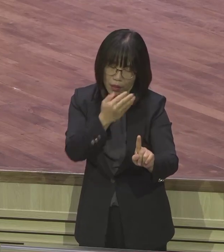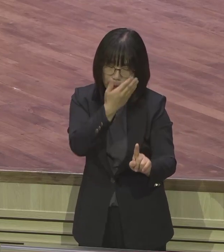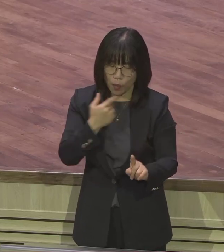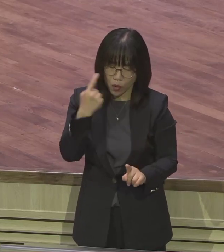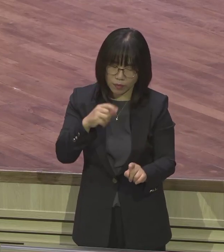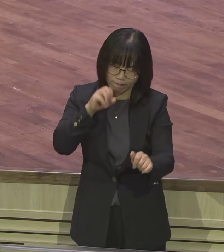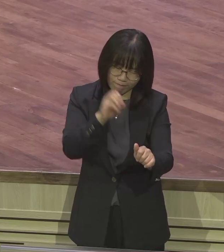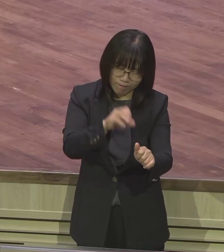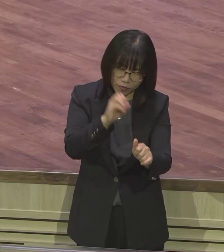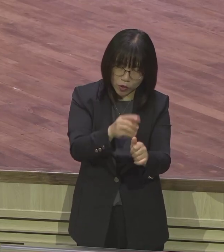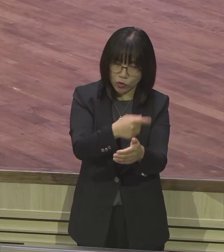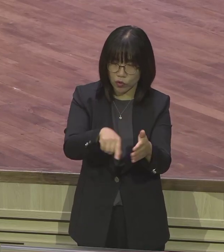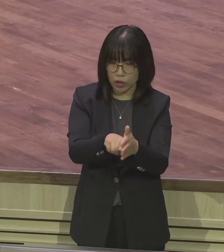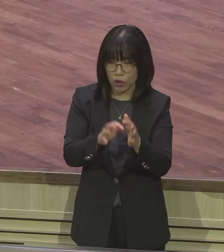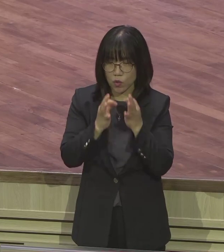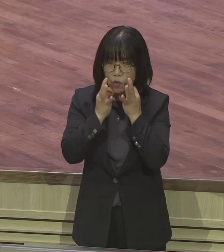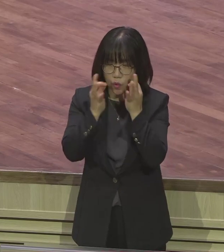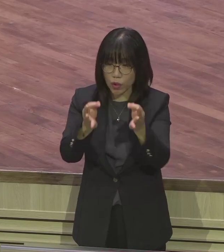이 예공교회가